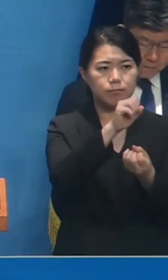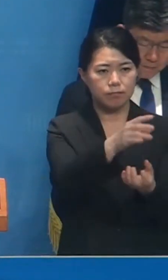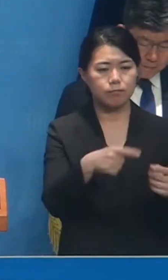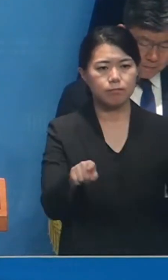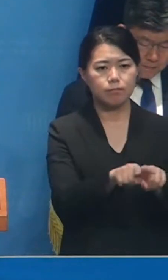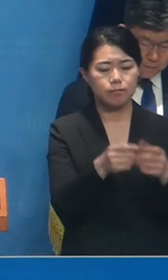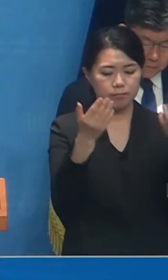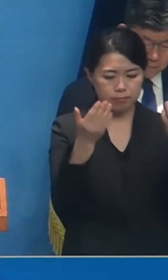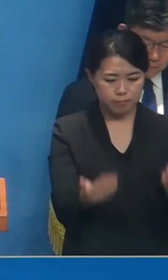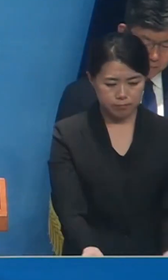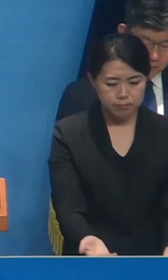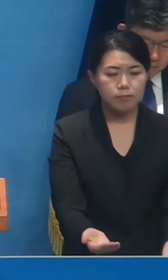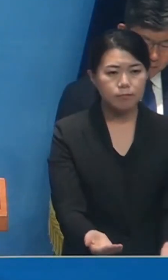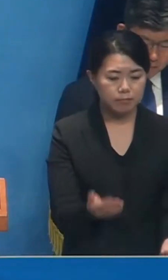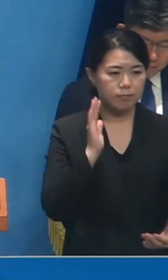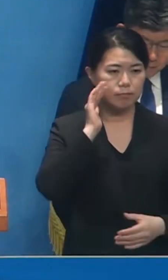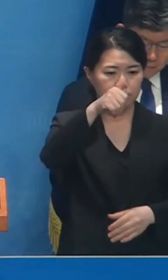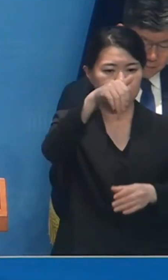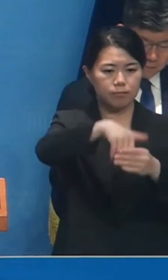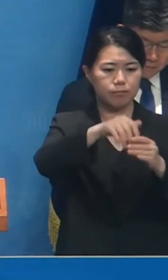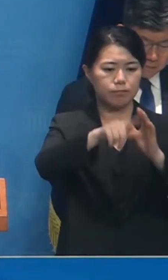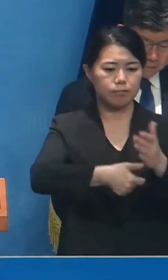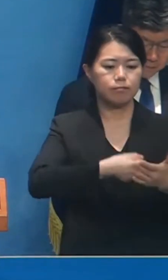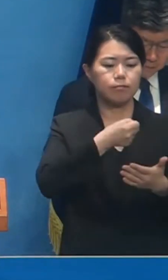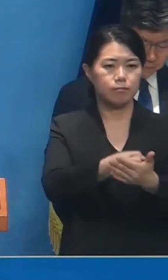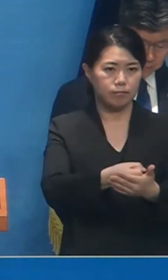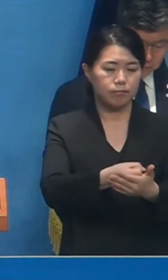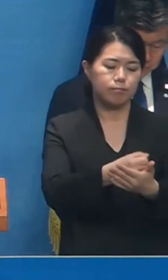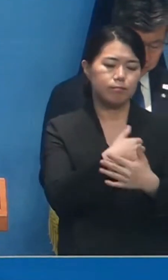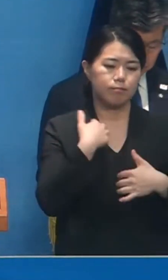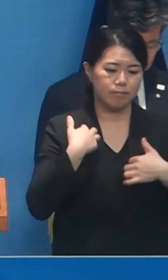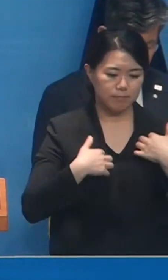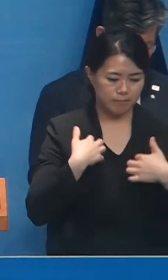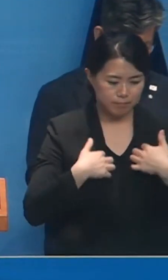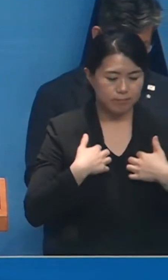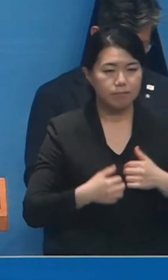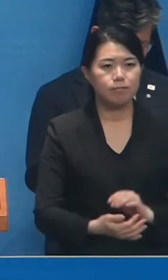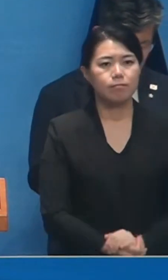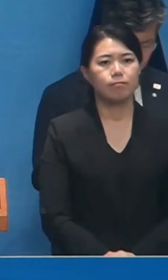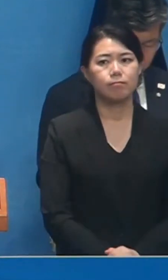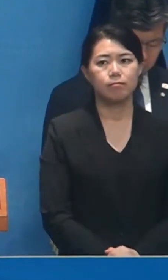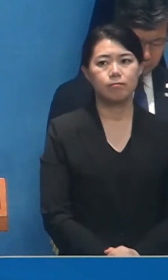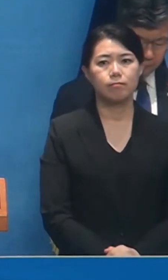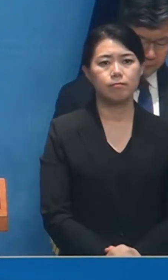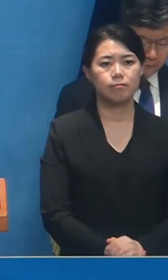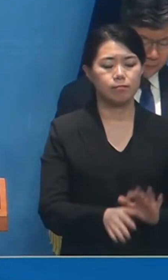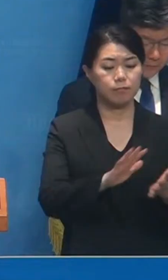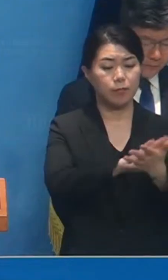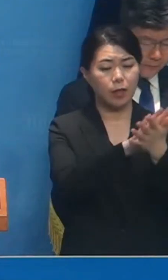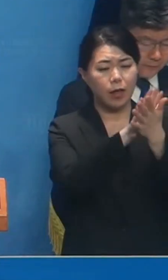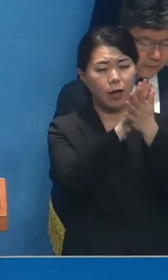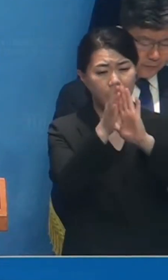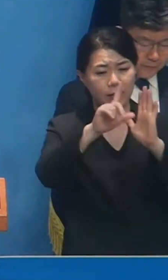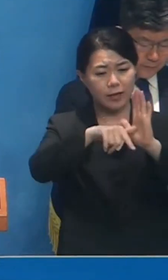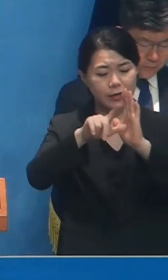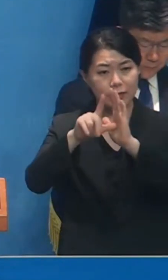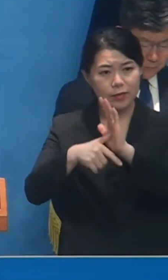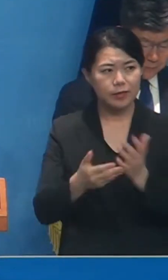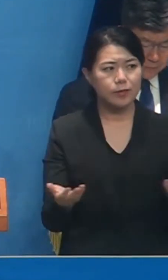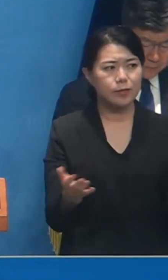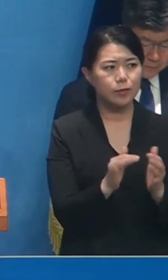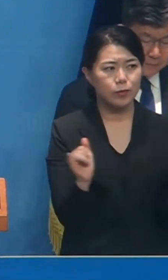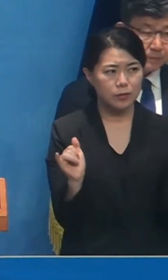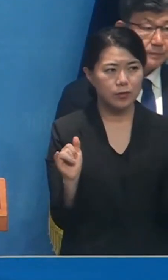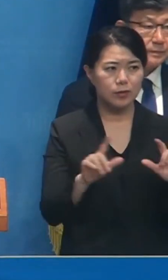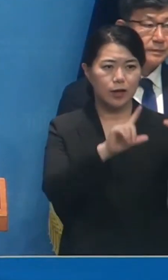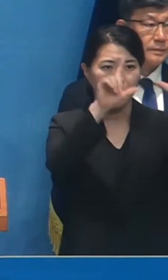휴무가 대통령 선거를 위해서 결정되었다는 기쁜 소식을 들으셨을 겁니다. 이런 변화 하나하나가